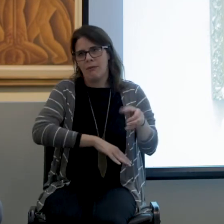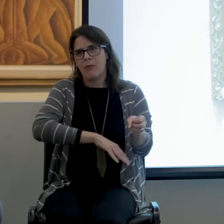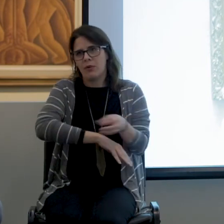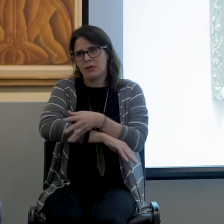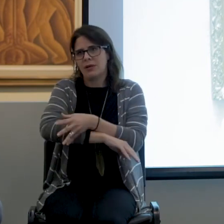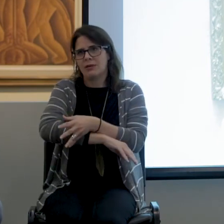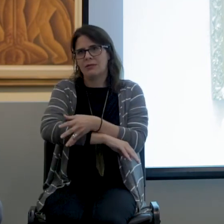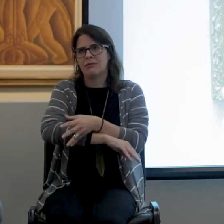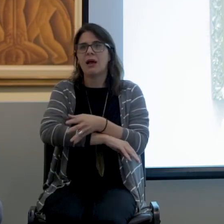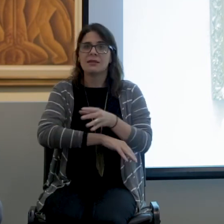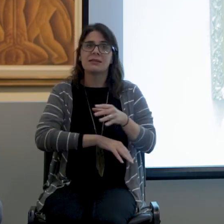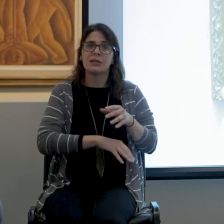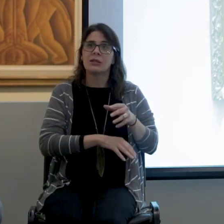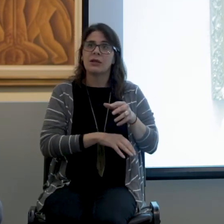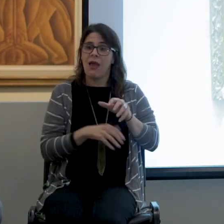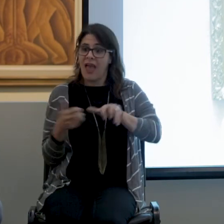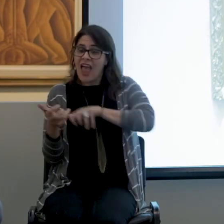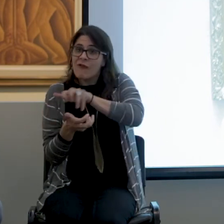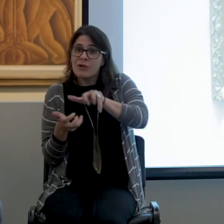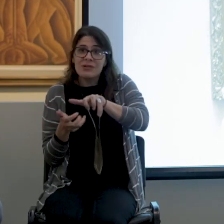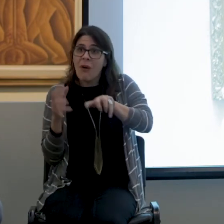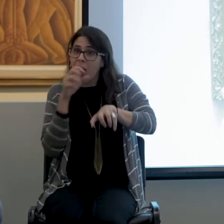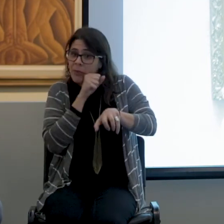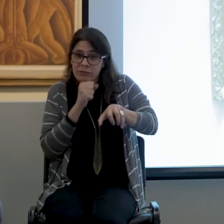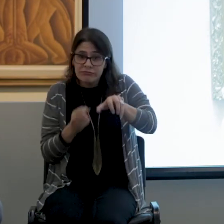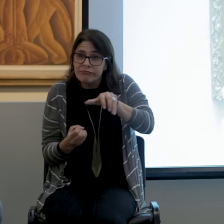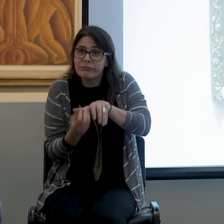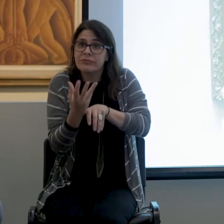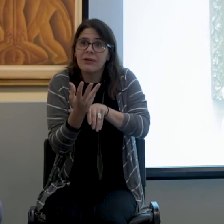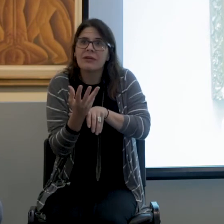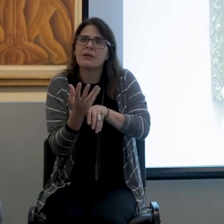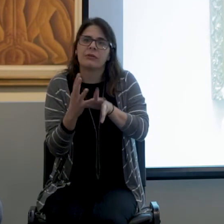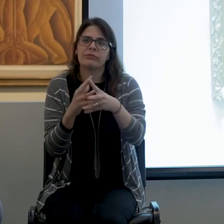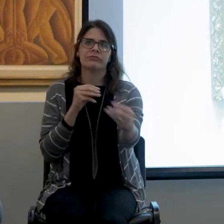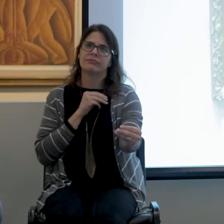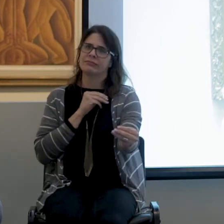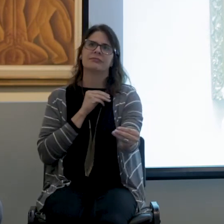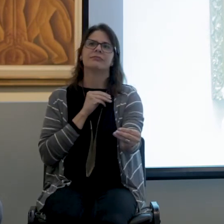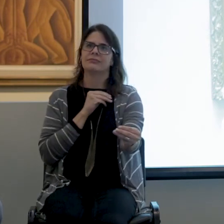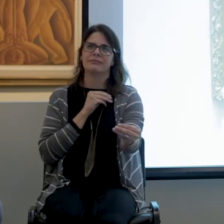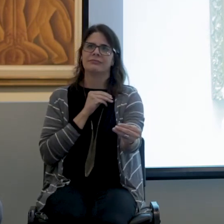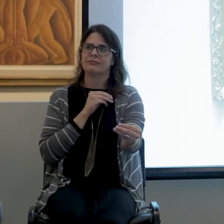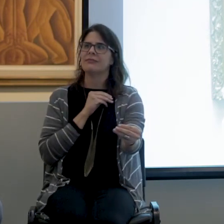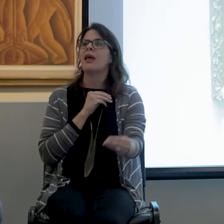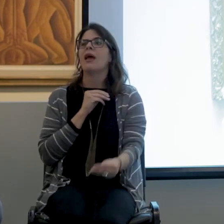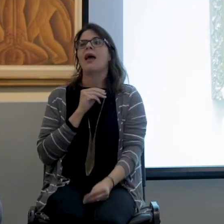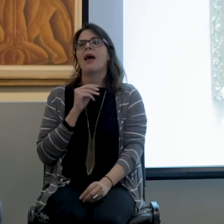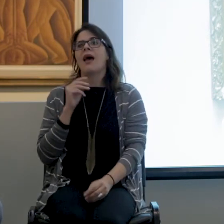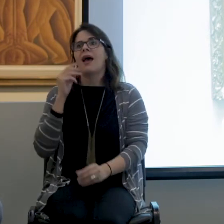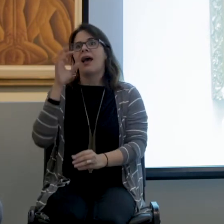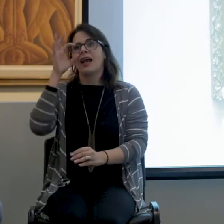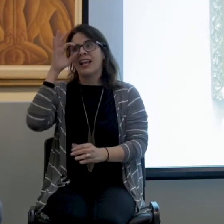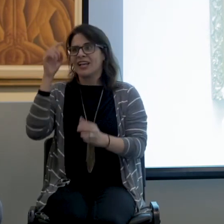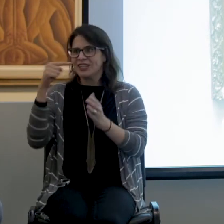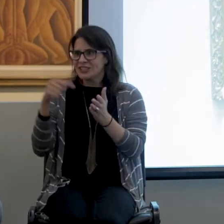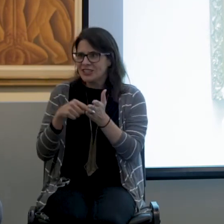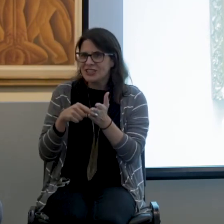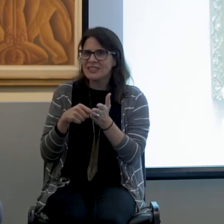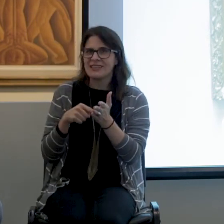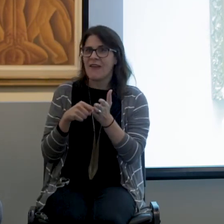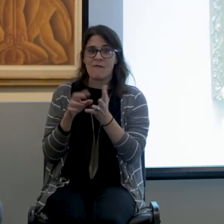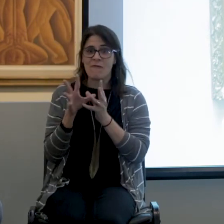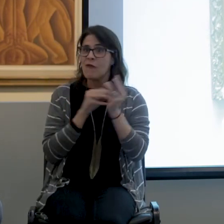pouco, do mesmo jeito que a Revolução, acho eu. O Kandinsky se mandou e se deu mal, porque foi para a Alemanha, se ferrou lá, mais ainda,